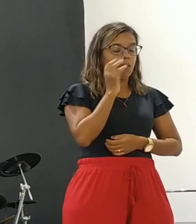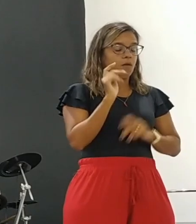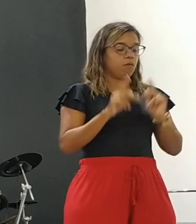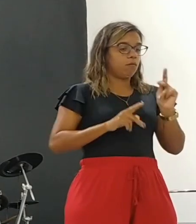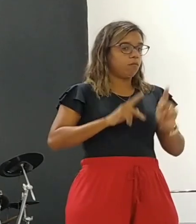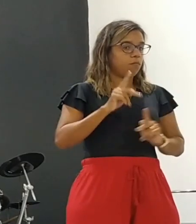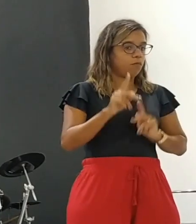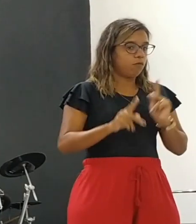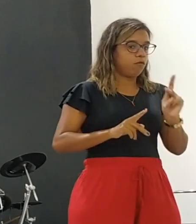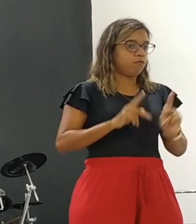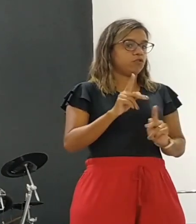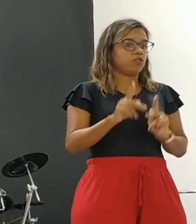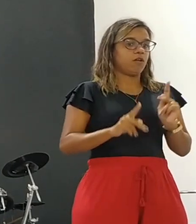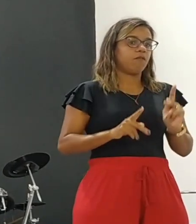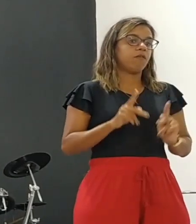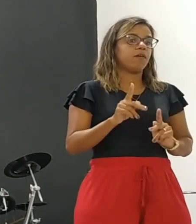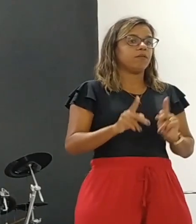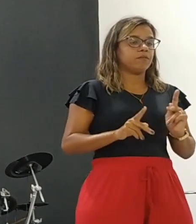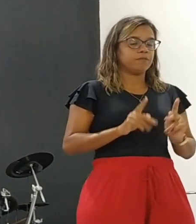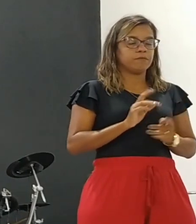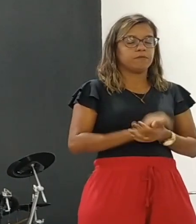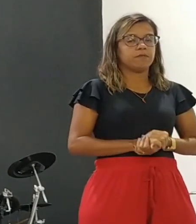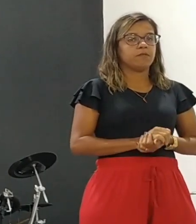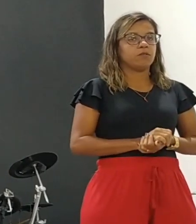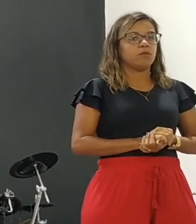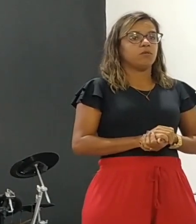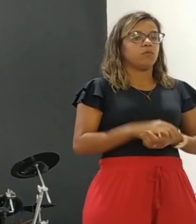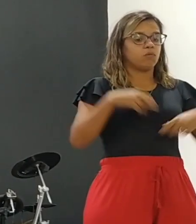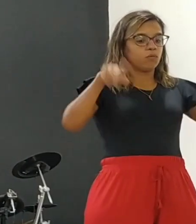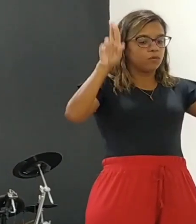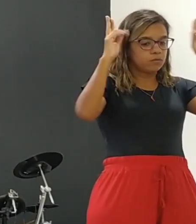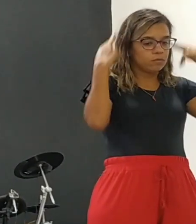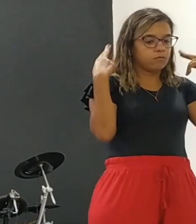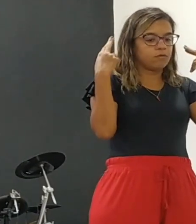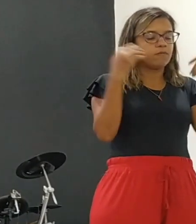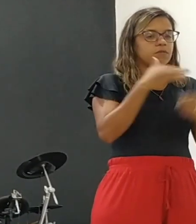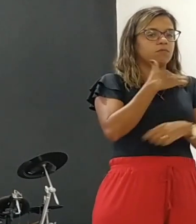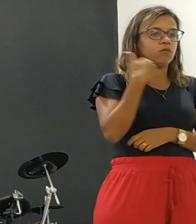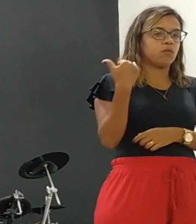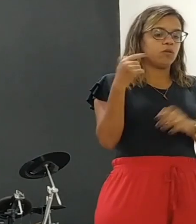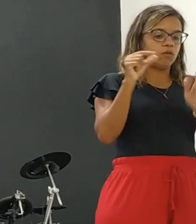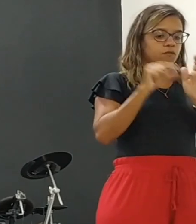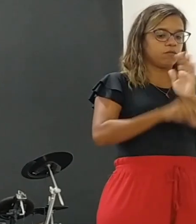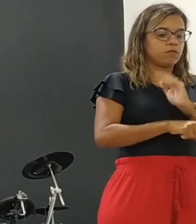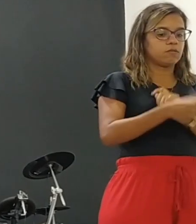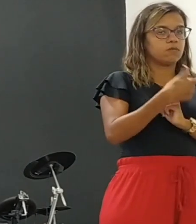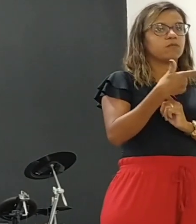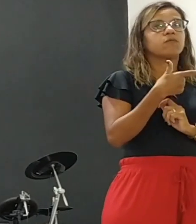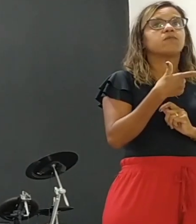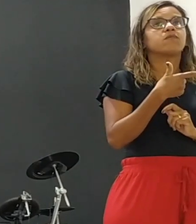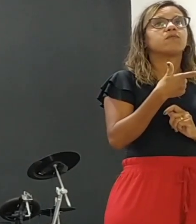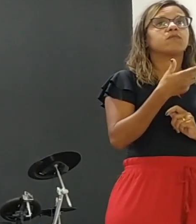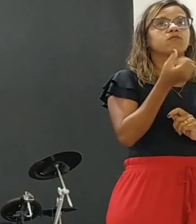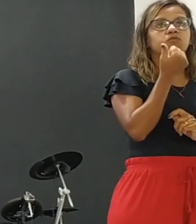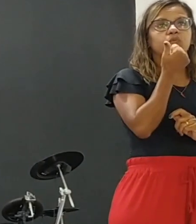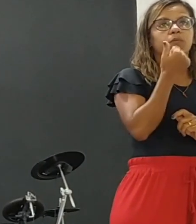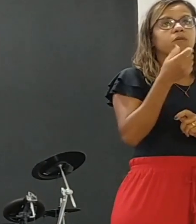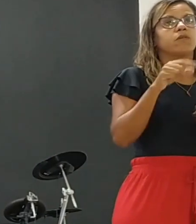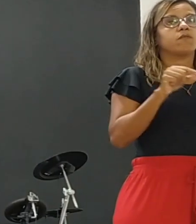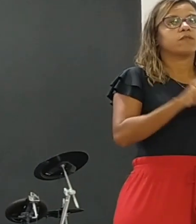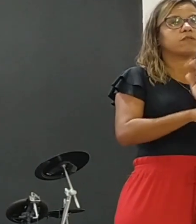estava ali, o cordeiro estava sendo morto, e diz o versículo 6: e o guardareis até